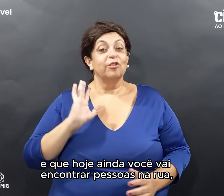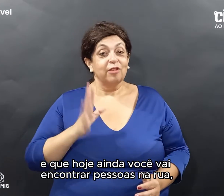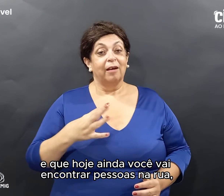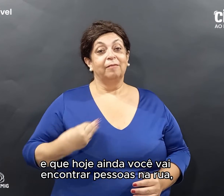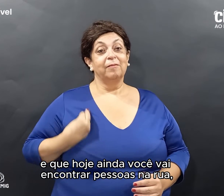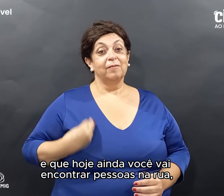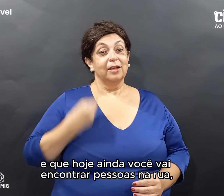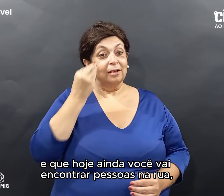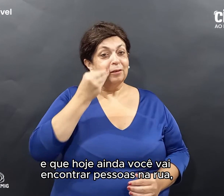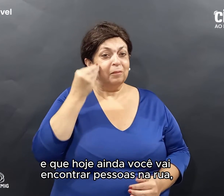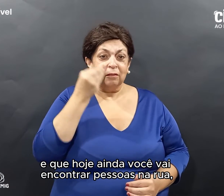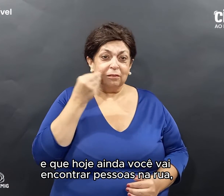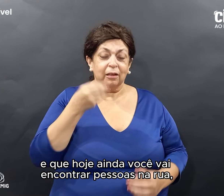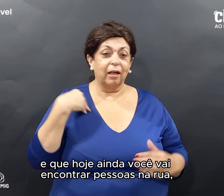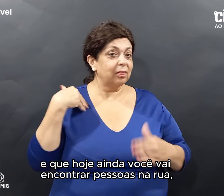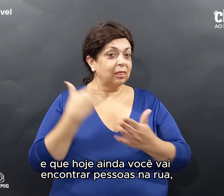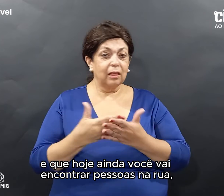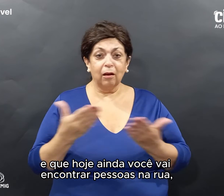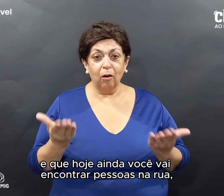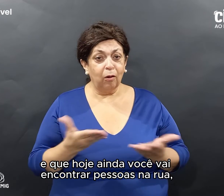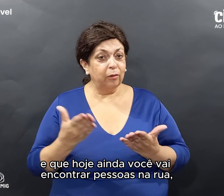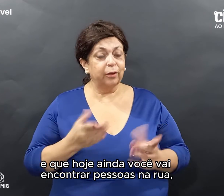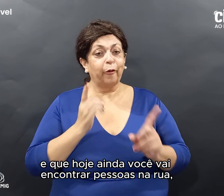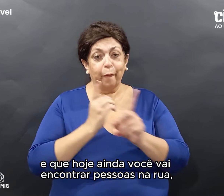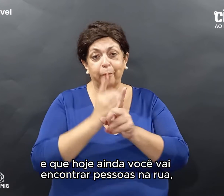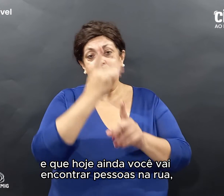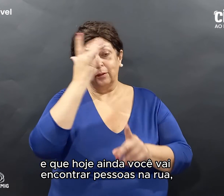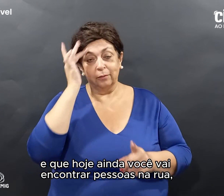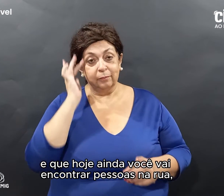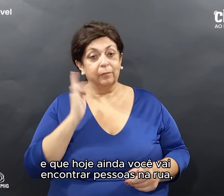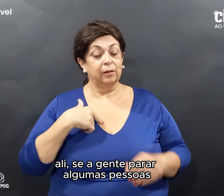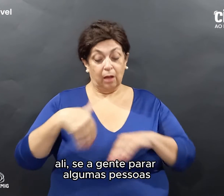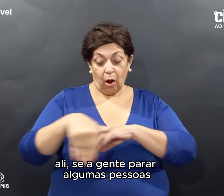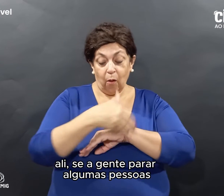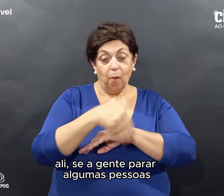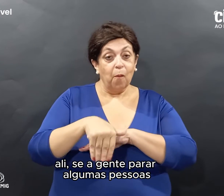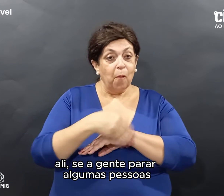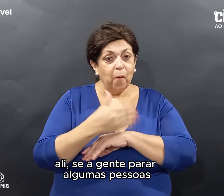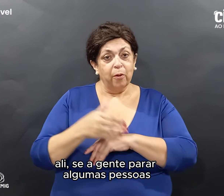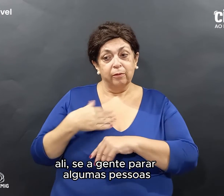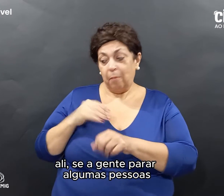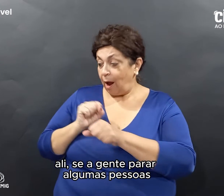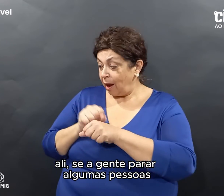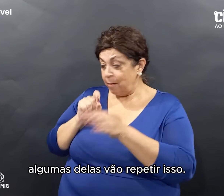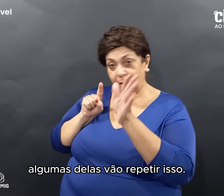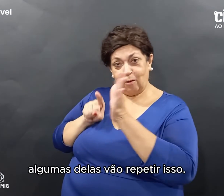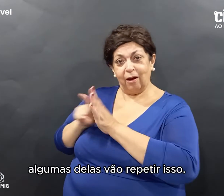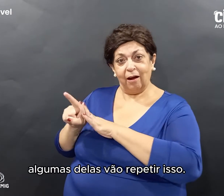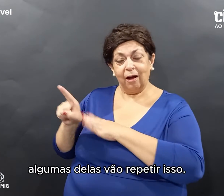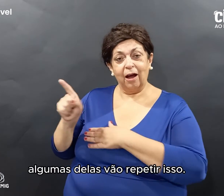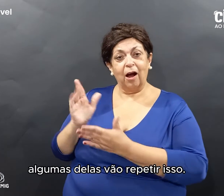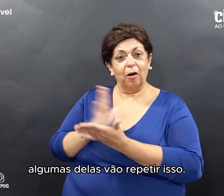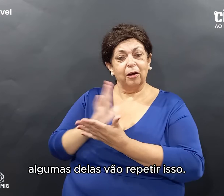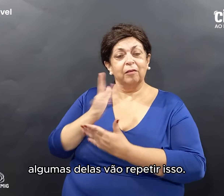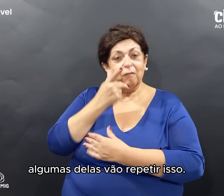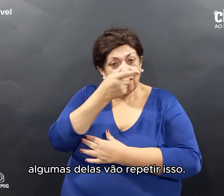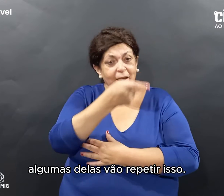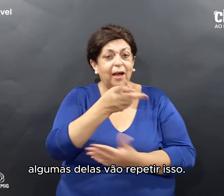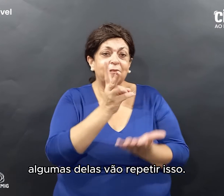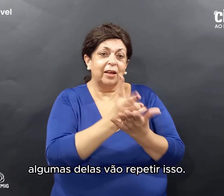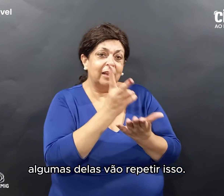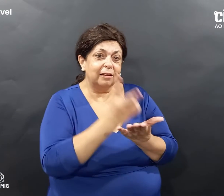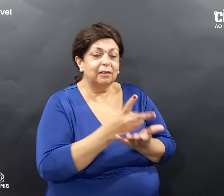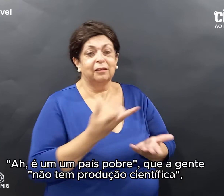né? E que hoje ainda você vai encontrar pessoas, né, na rua ali, se a gente parar algumas pessoas, algumas delas vão repetir